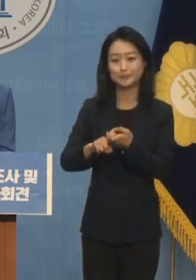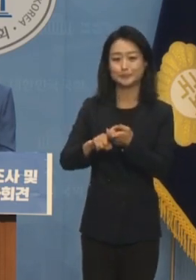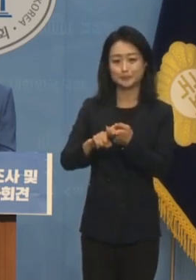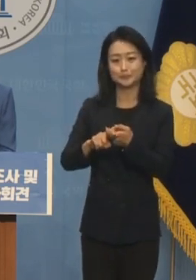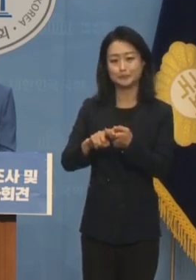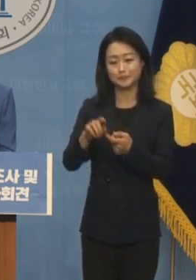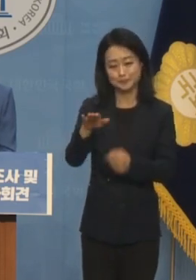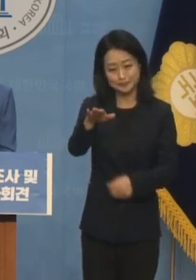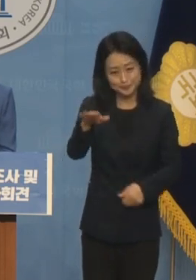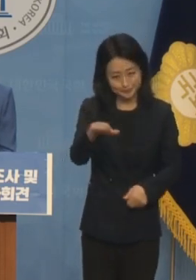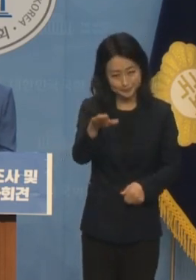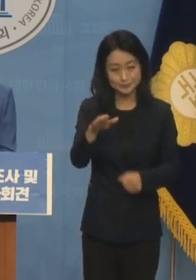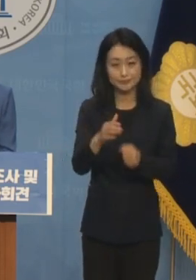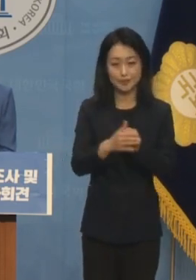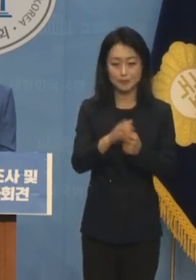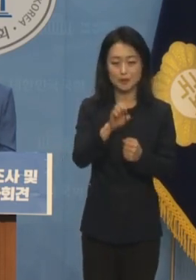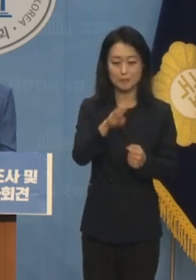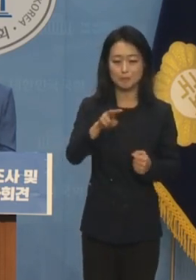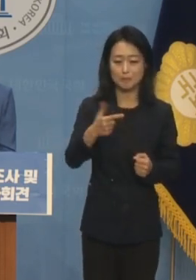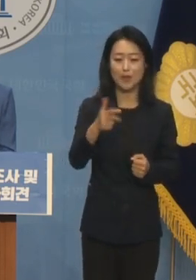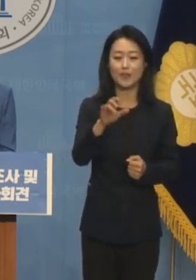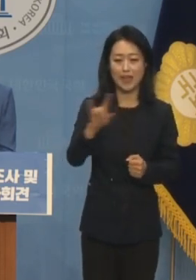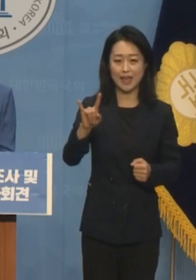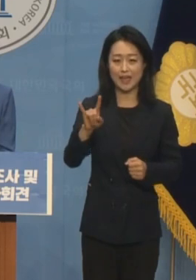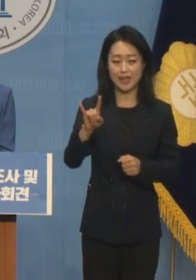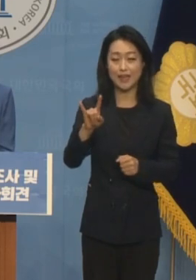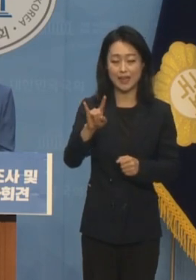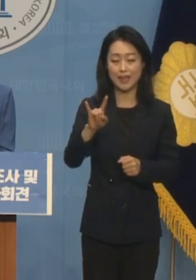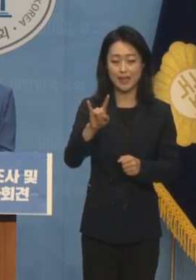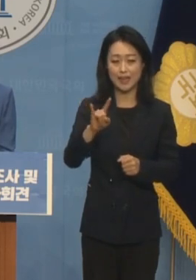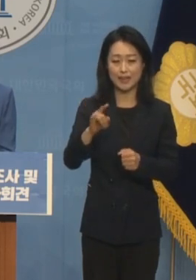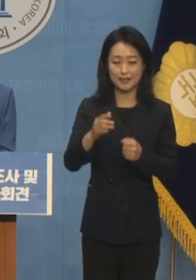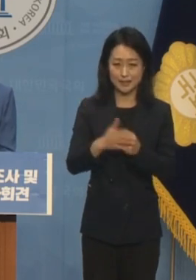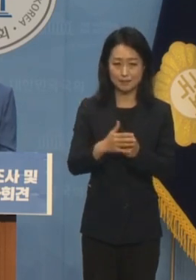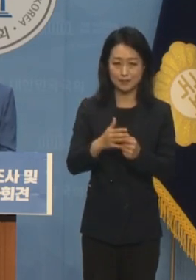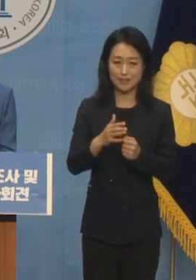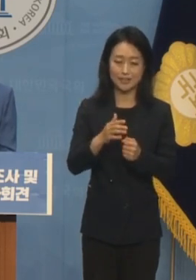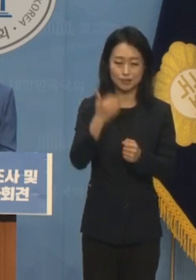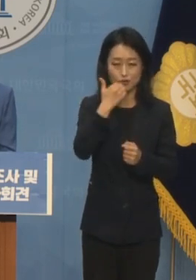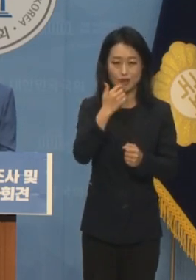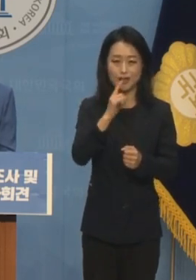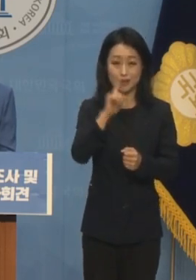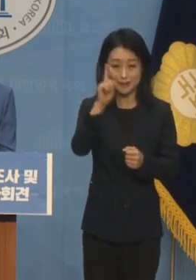과정에서 편애라는 민원이 들어와 징계를 받았다고 해명을 내놓았습니다.